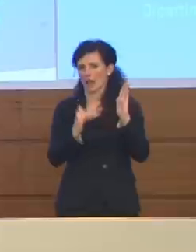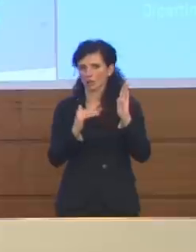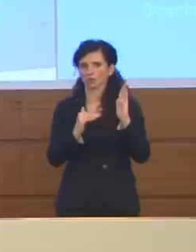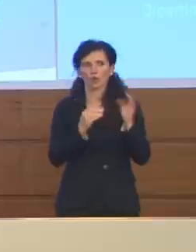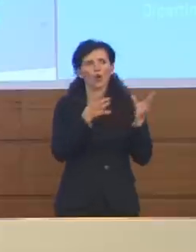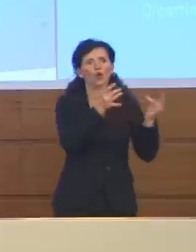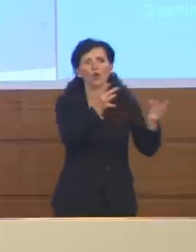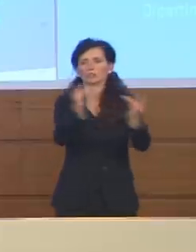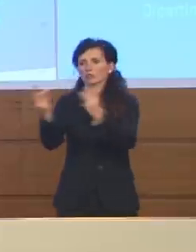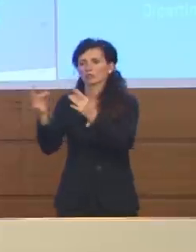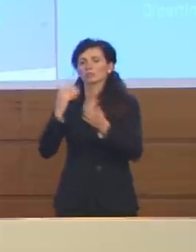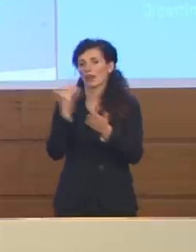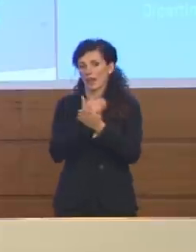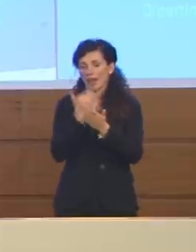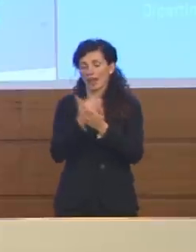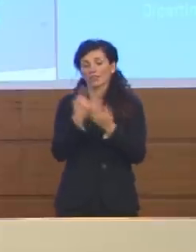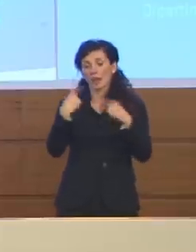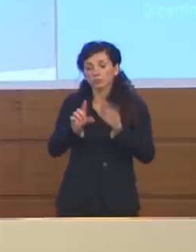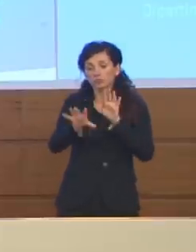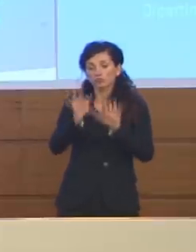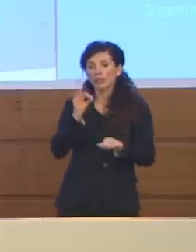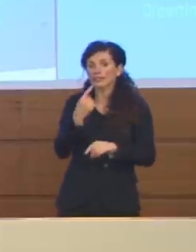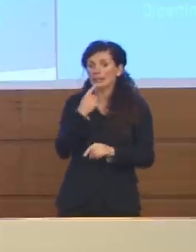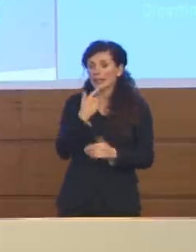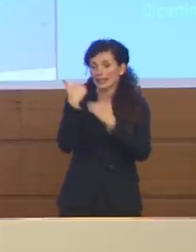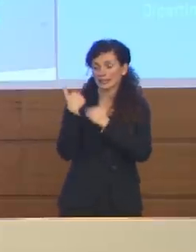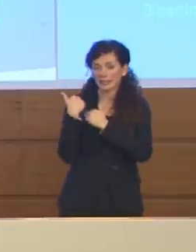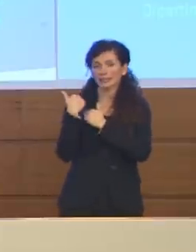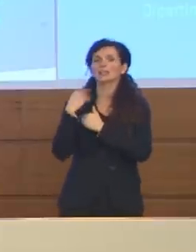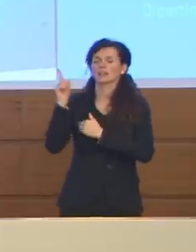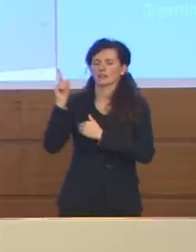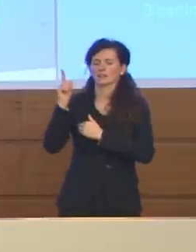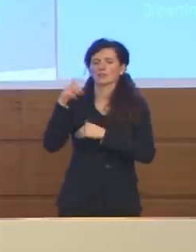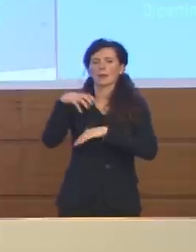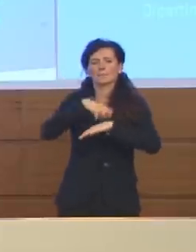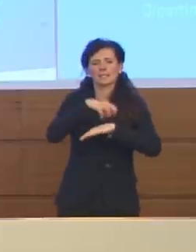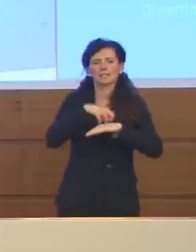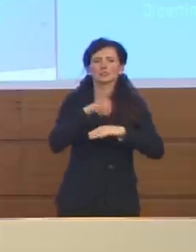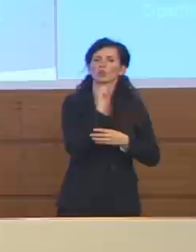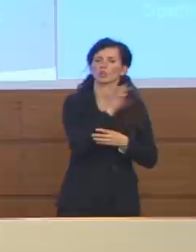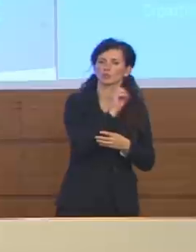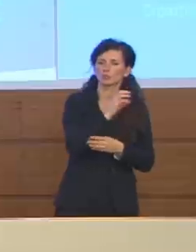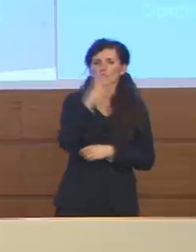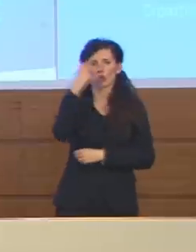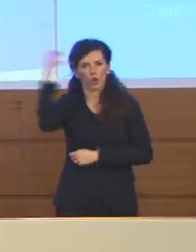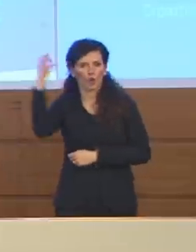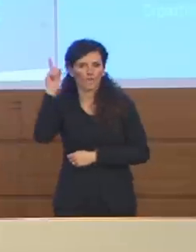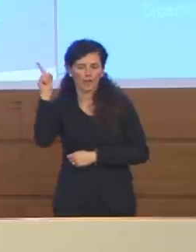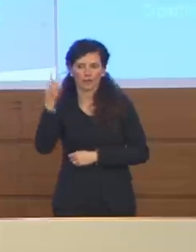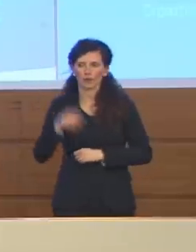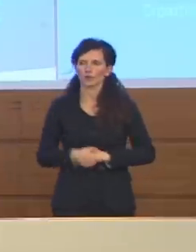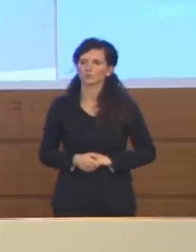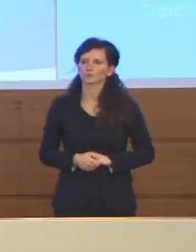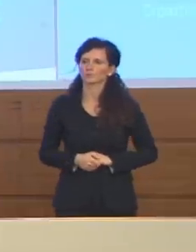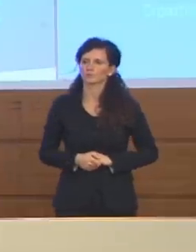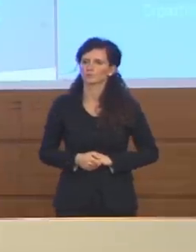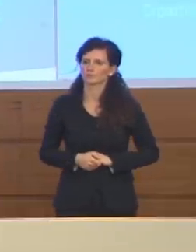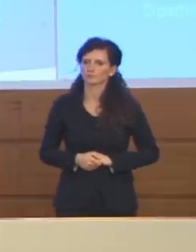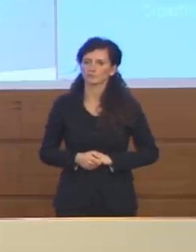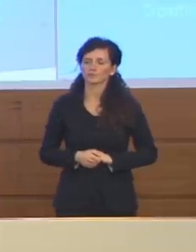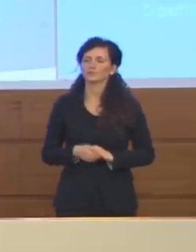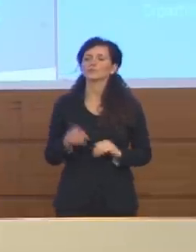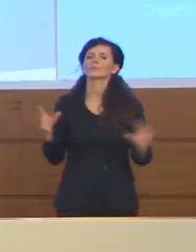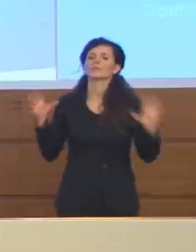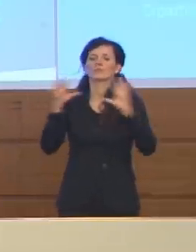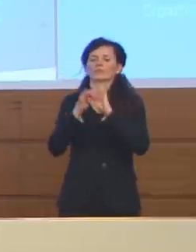compito istituzionale quindi al ministro dell'istruzione e al governo sul prezzo delle